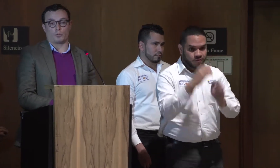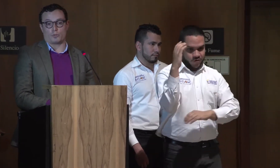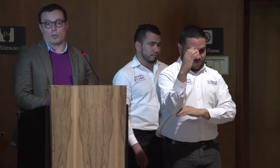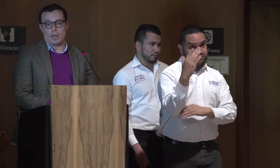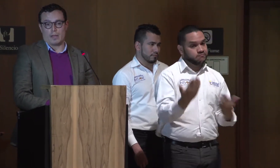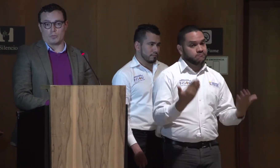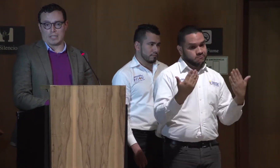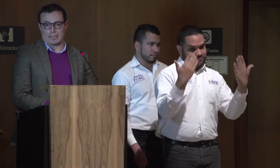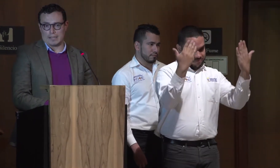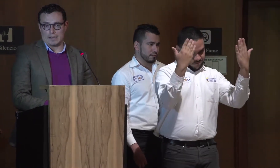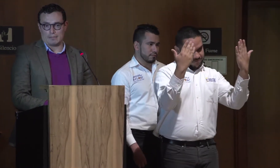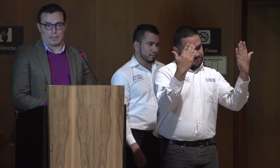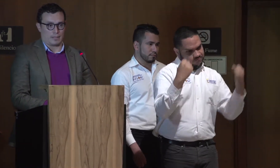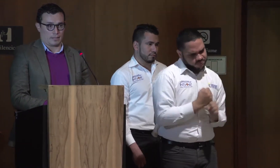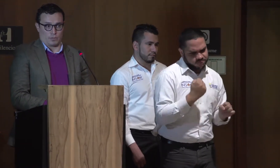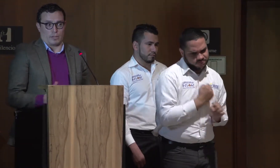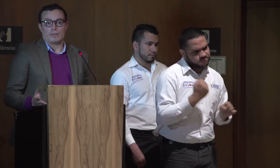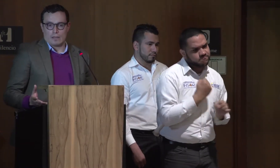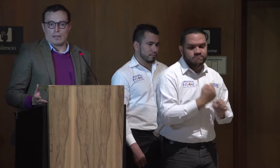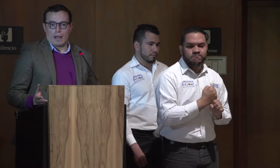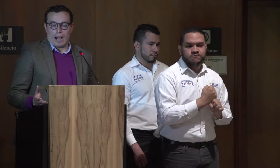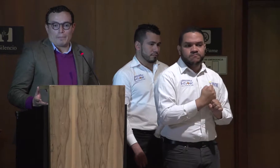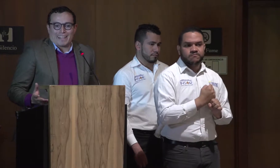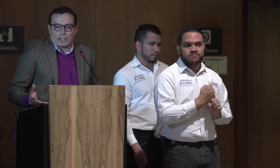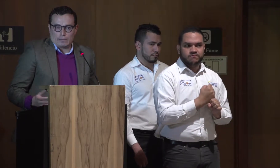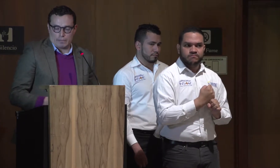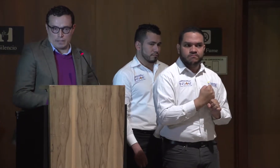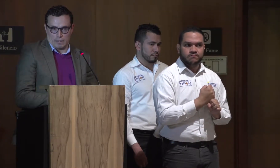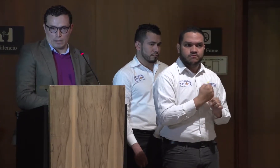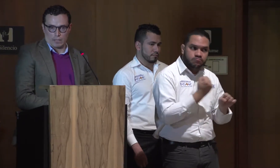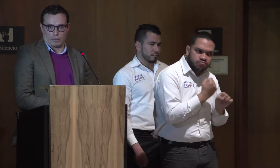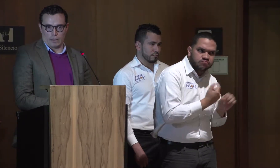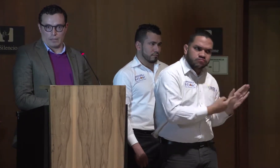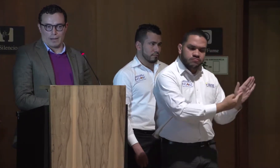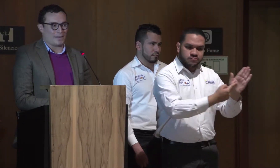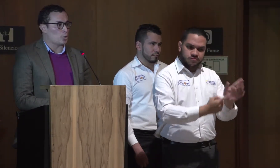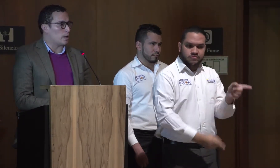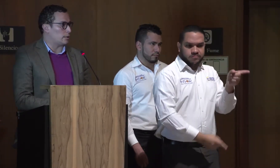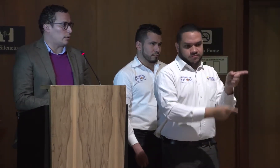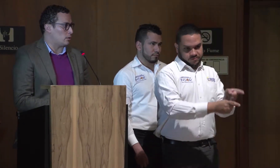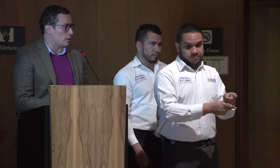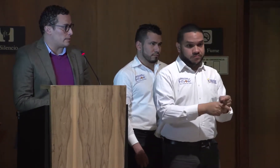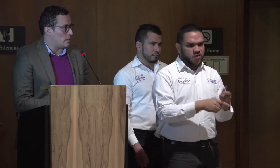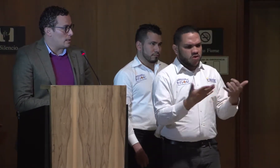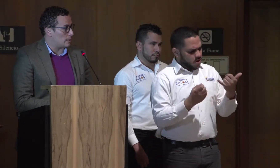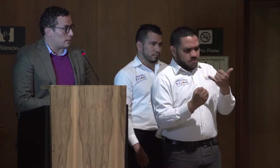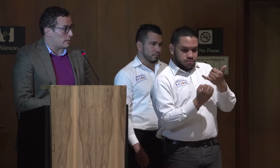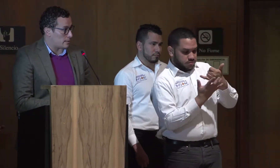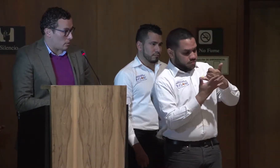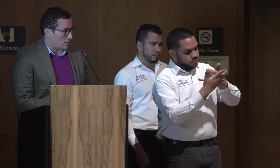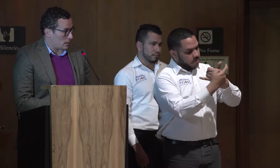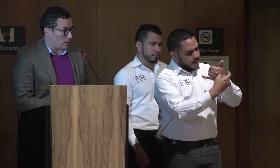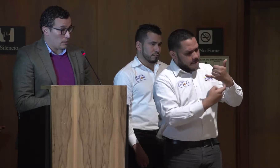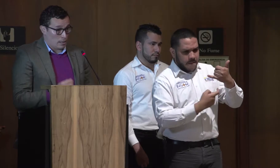a nosotros en nuestra tarea de hacer de que esto se haga parte precisamente de la mayor parte de rincones que tiene